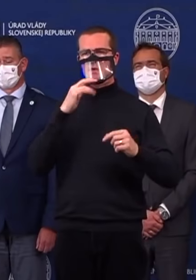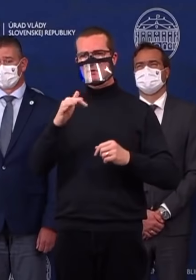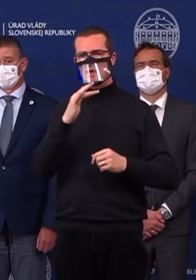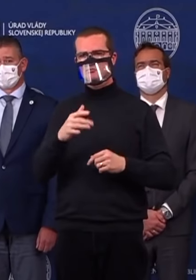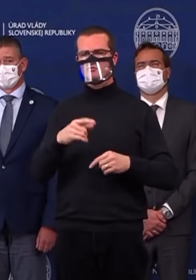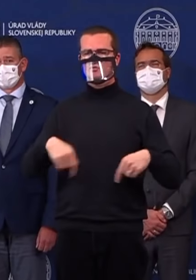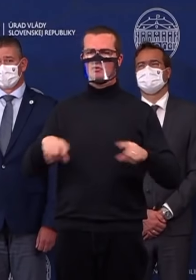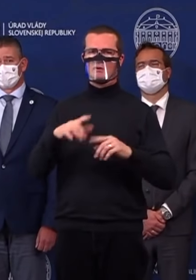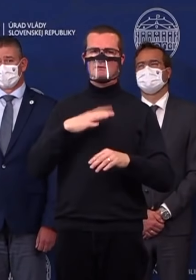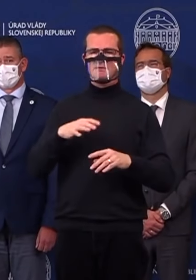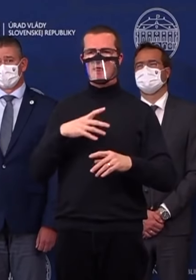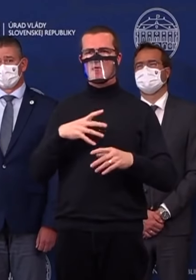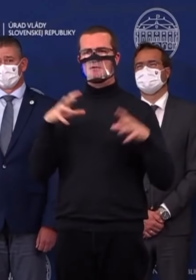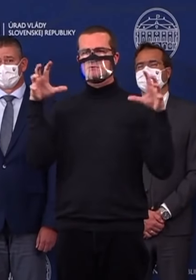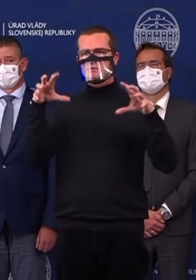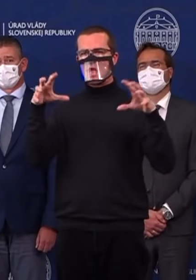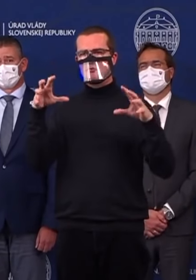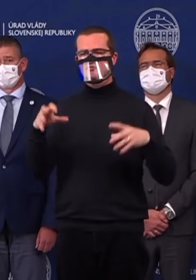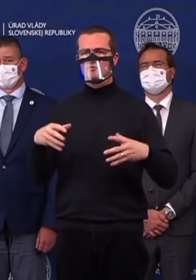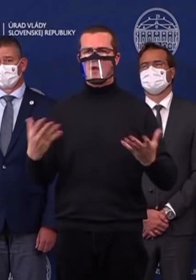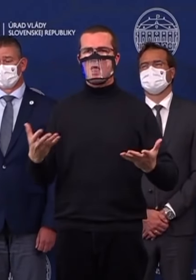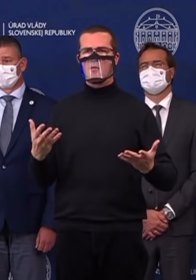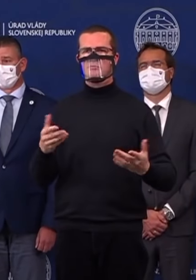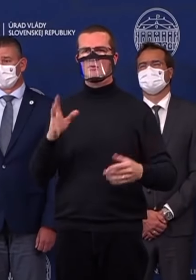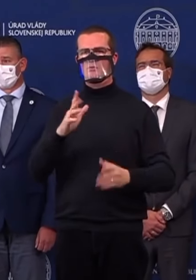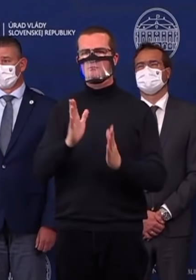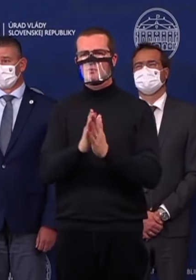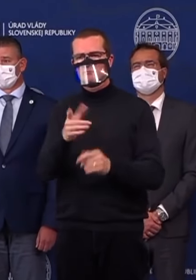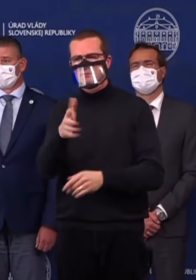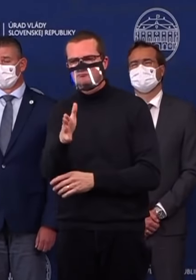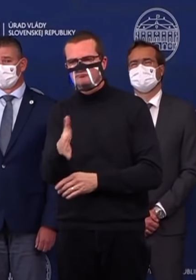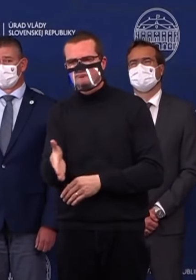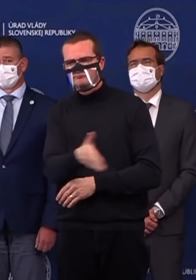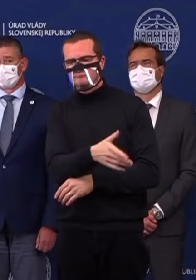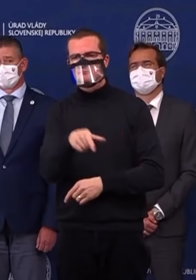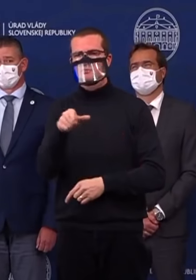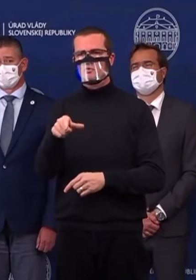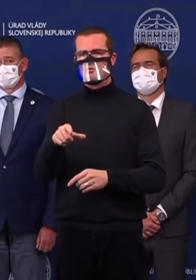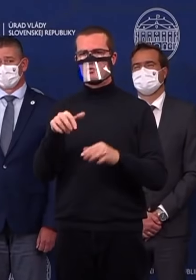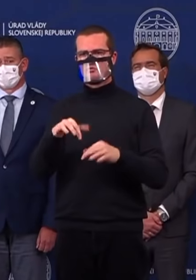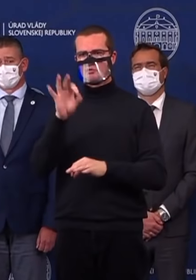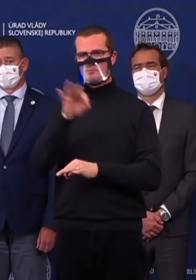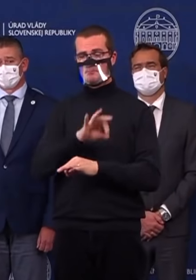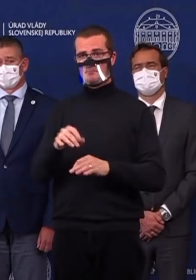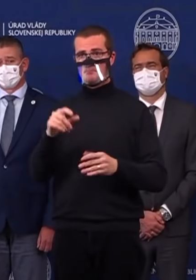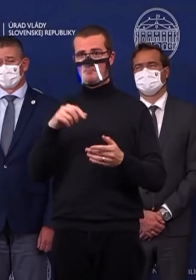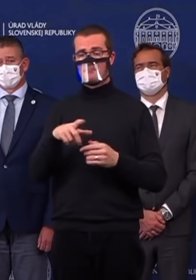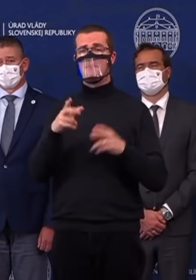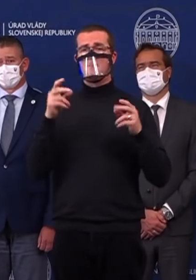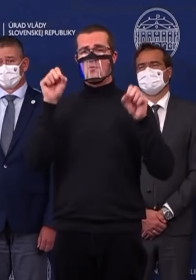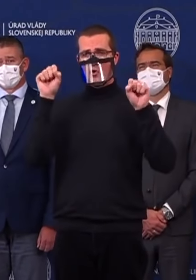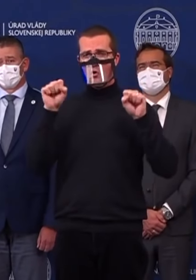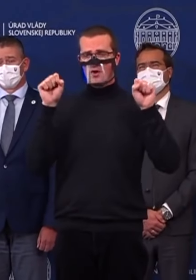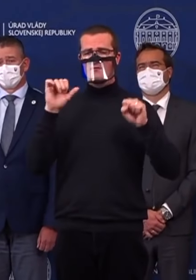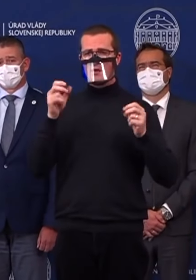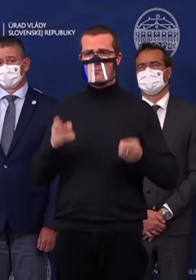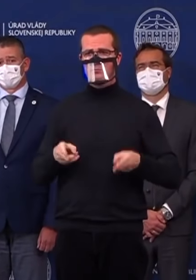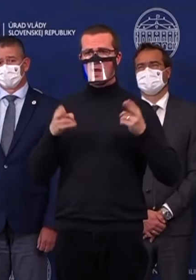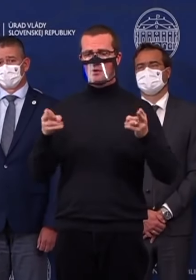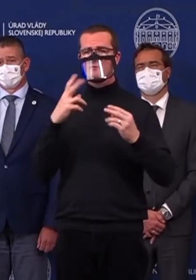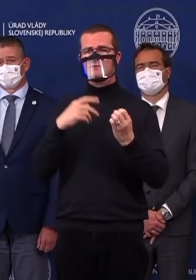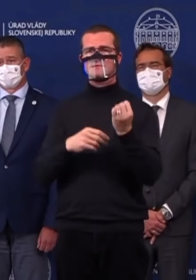ľudí odstrašiť alebo odhovoriť od toho, aby sa zúčastnili tohto pilotného projektu. Ľudia na Orave aj v Bardejove ukázali